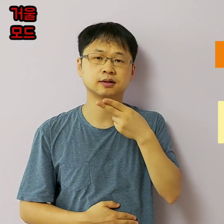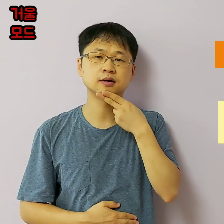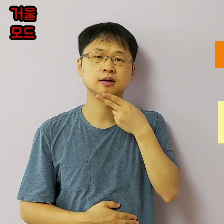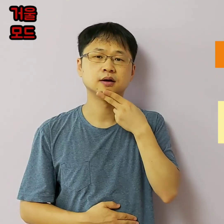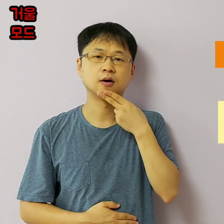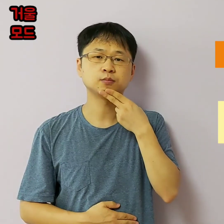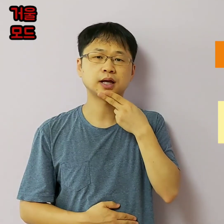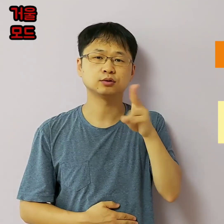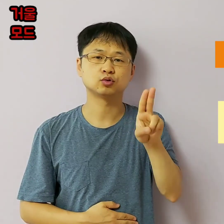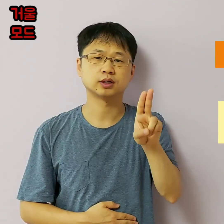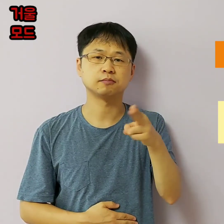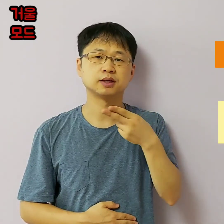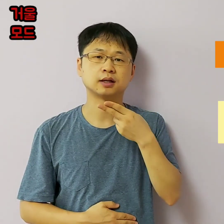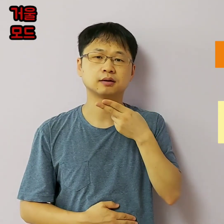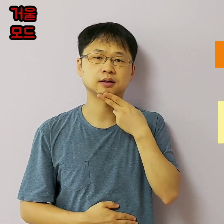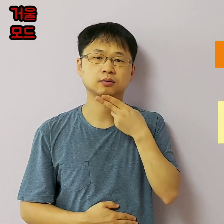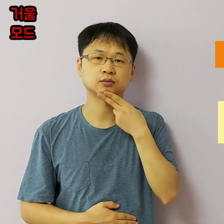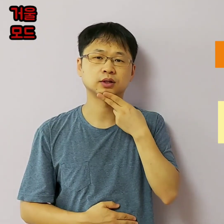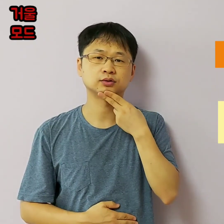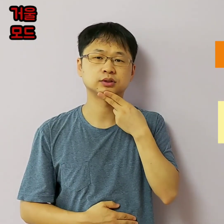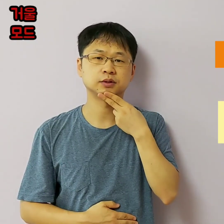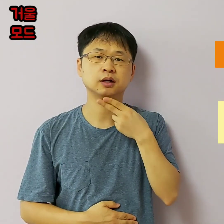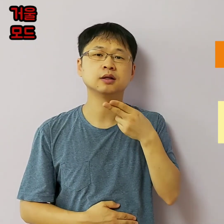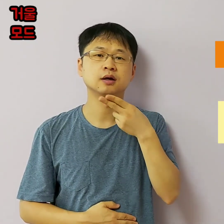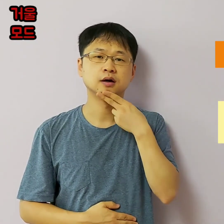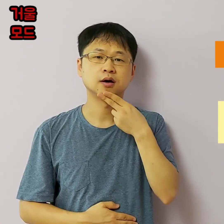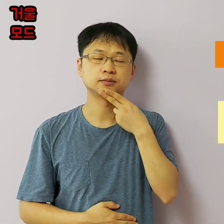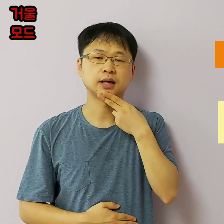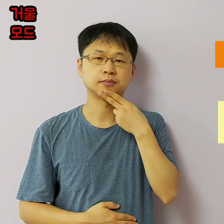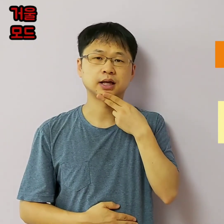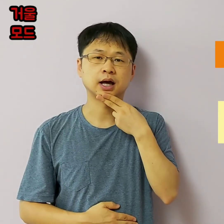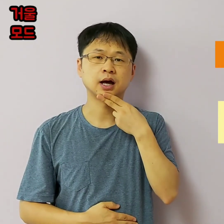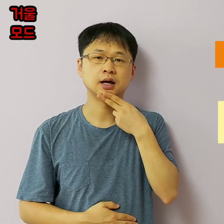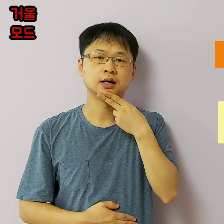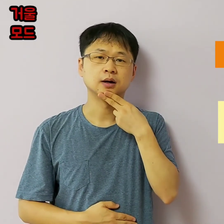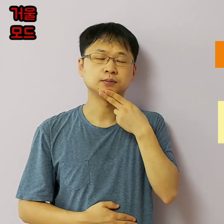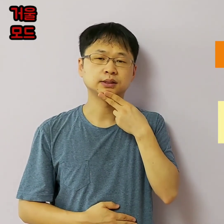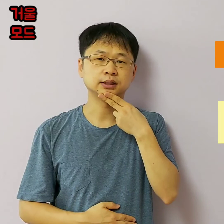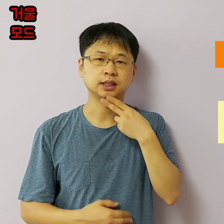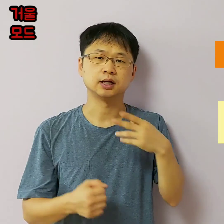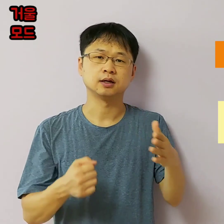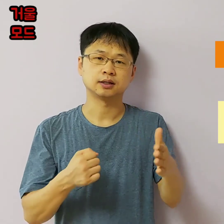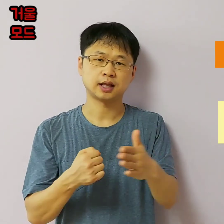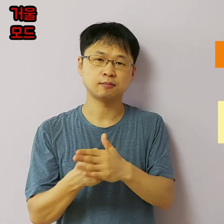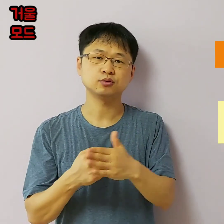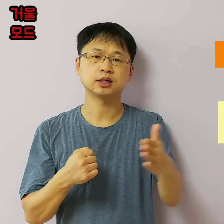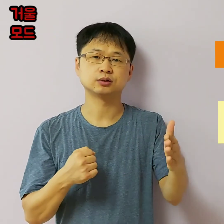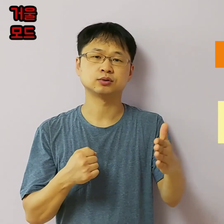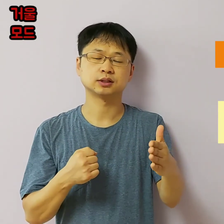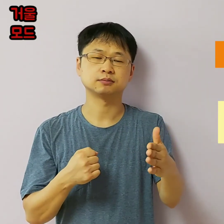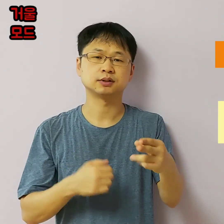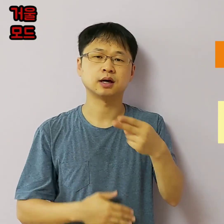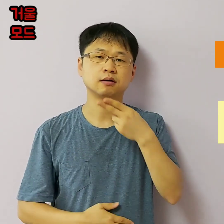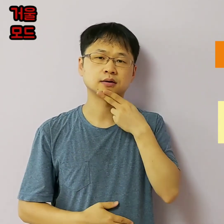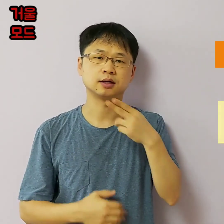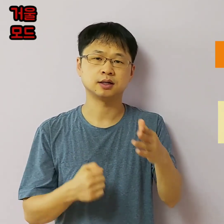그래서 없다는 수어가 됩니다. 턱에 톡톡 대주시면 없다입니다. 없으니 때문이란 수어 썼습니다.